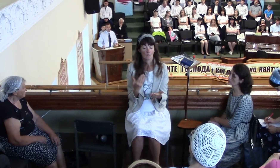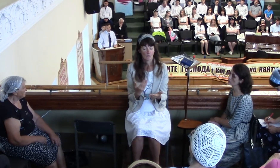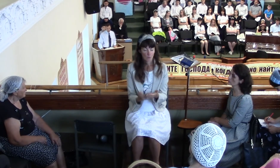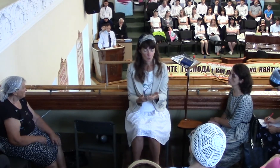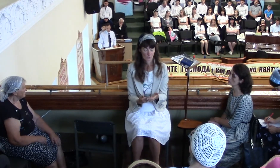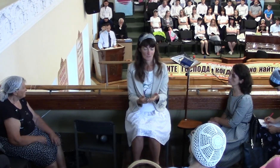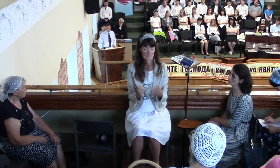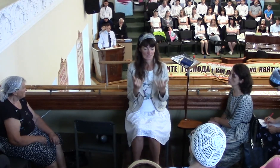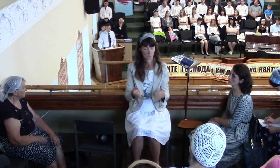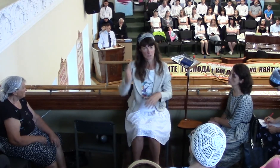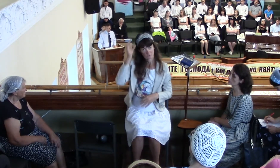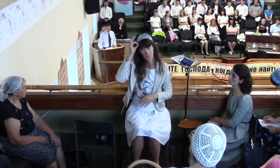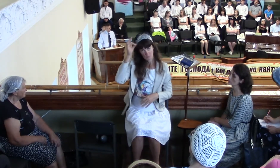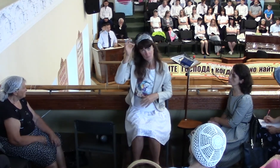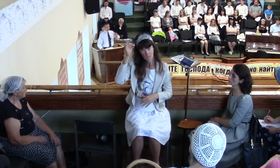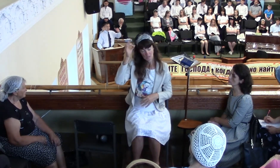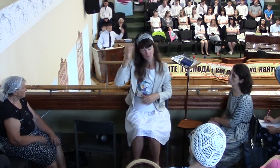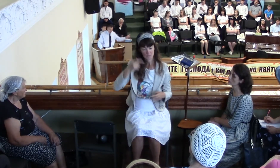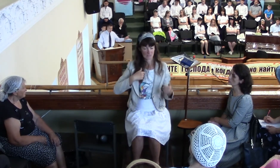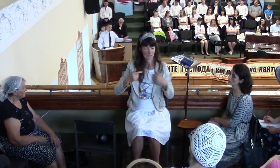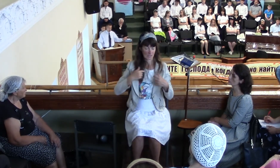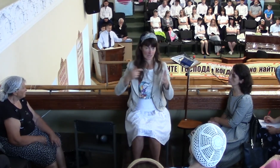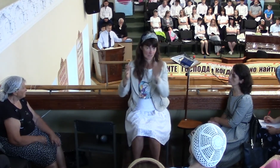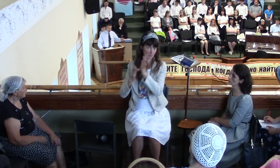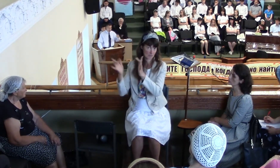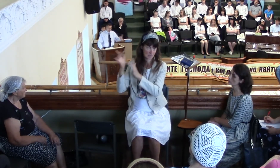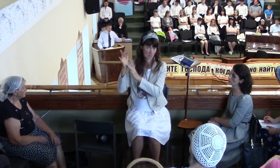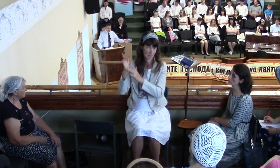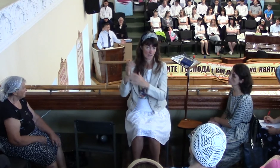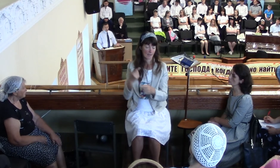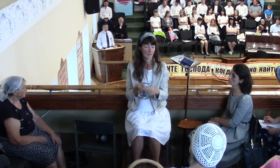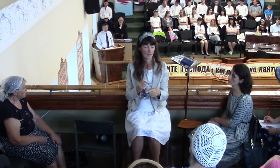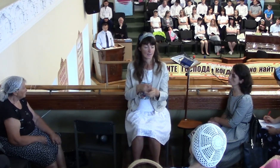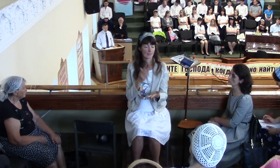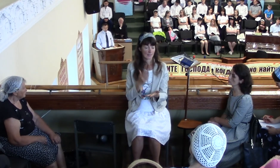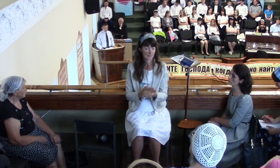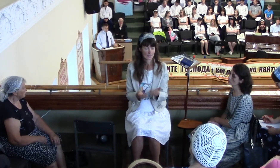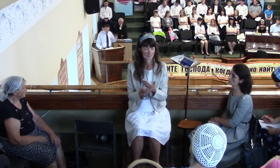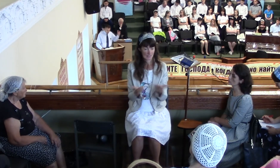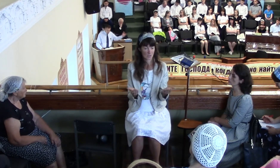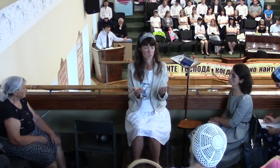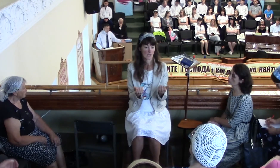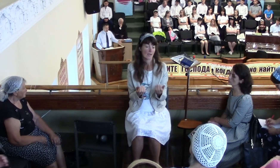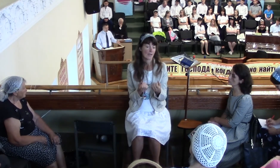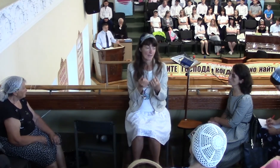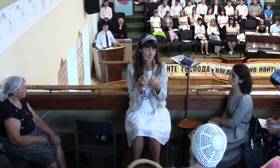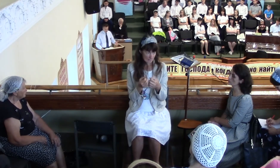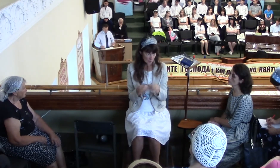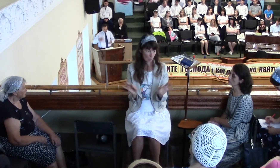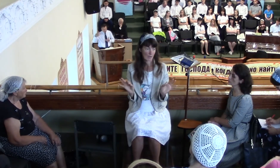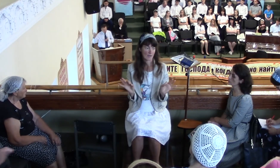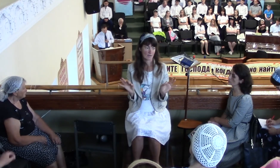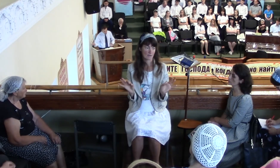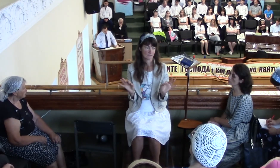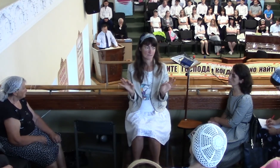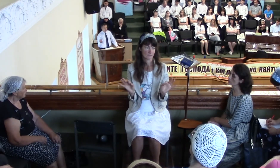цена нашего искупления. Целью было это наше спасение. Целью было это